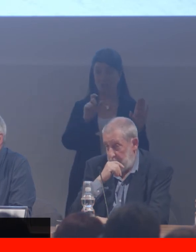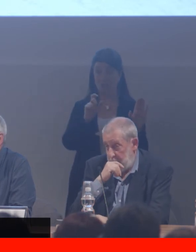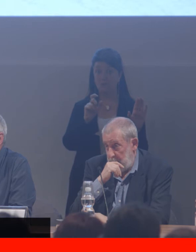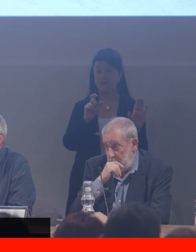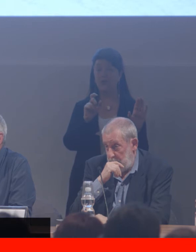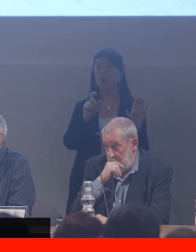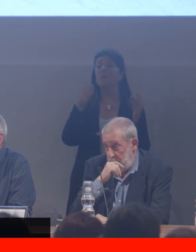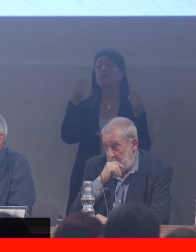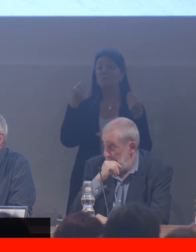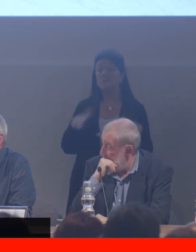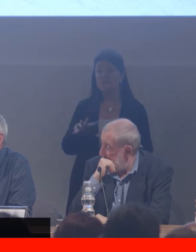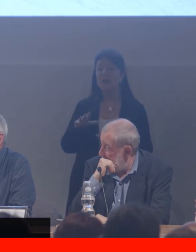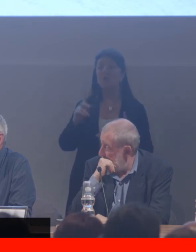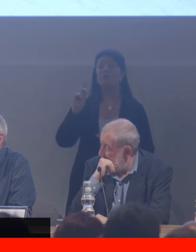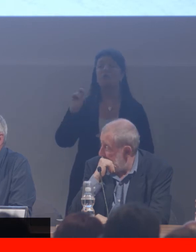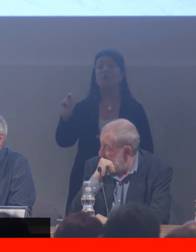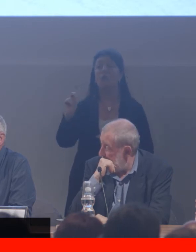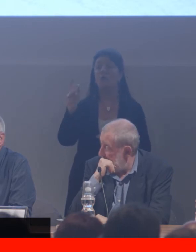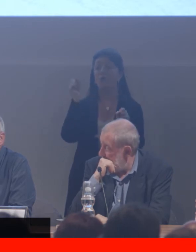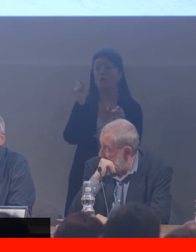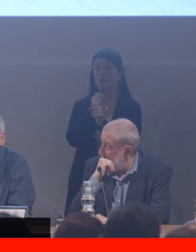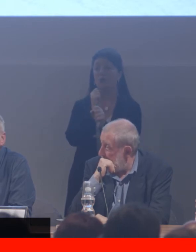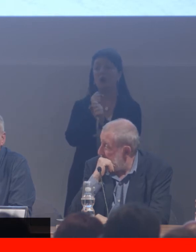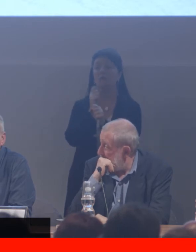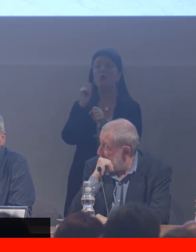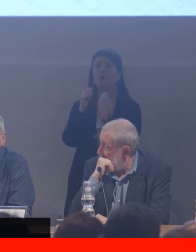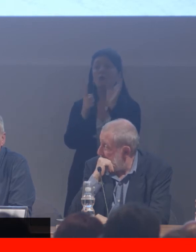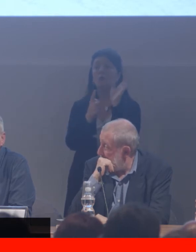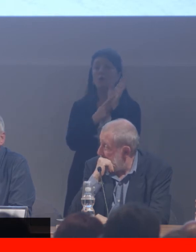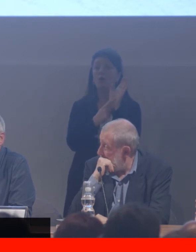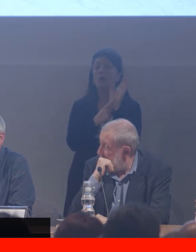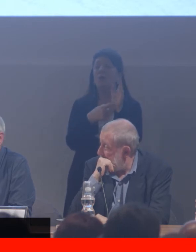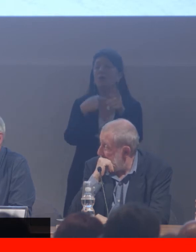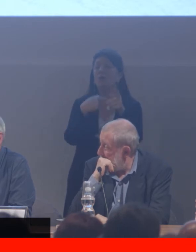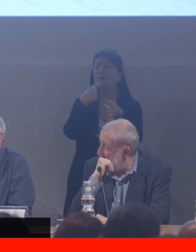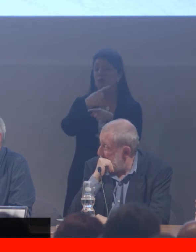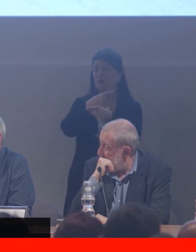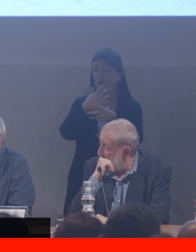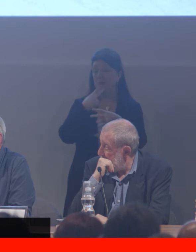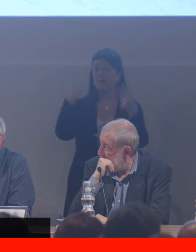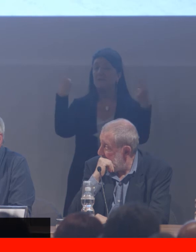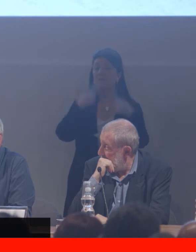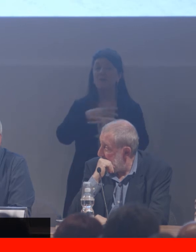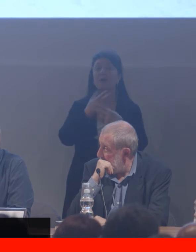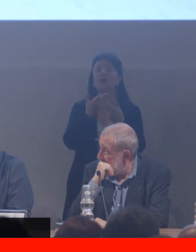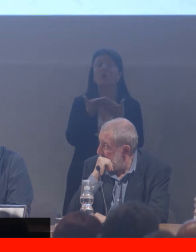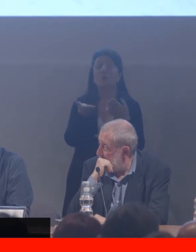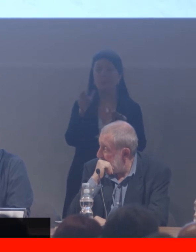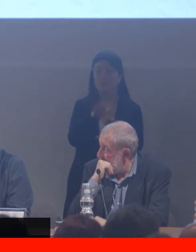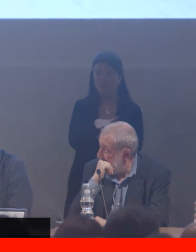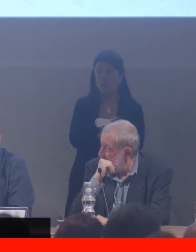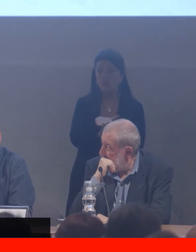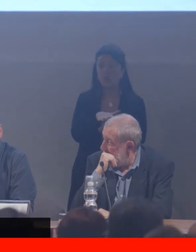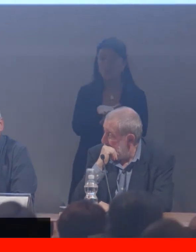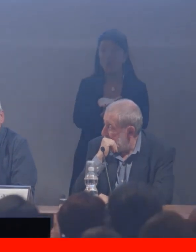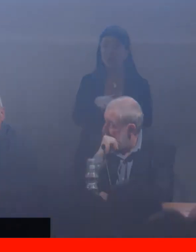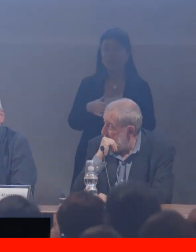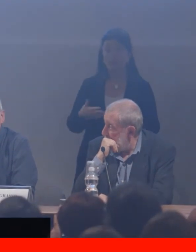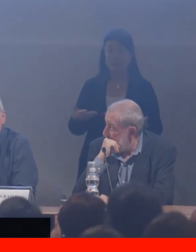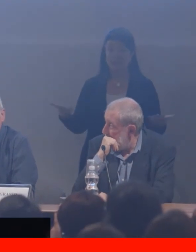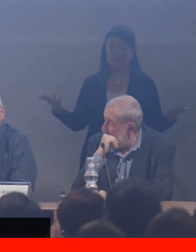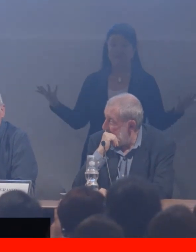tranquillamente fatto il loro dovere. È vero, sono morti. E devo dire